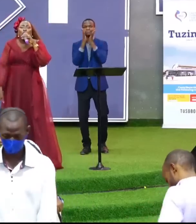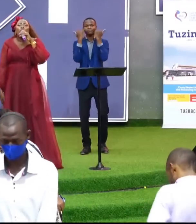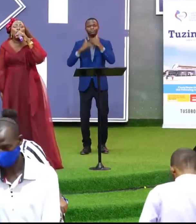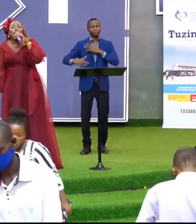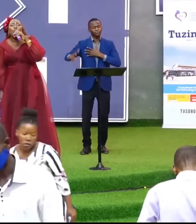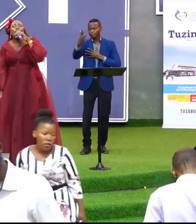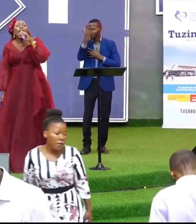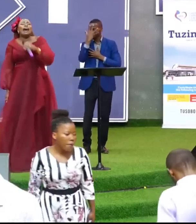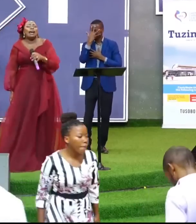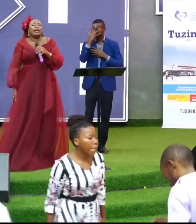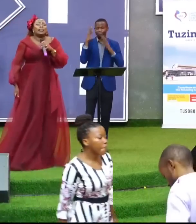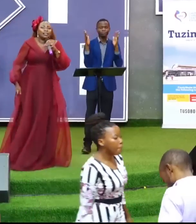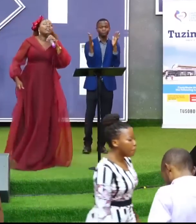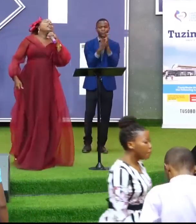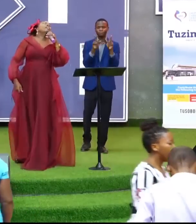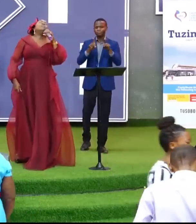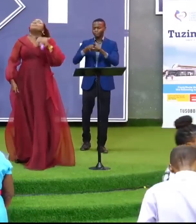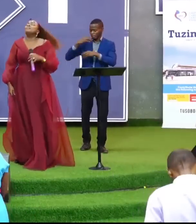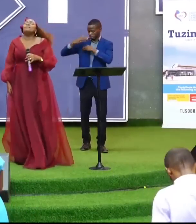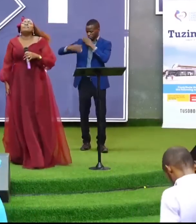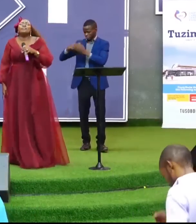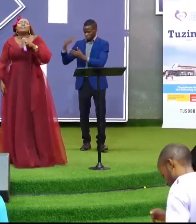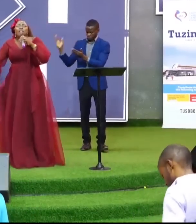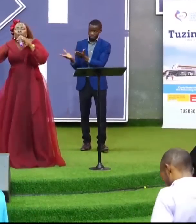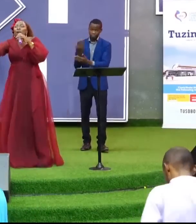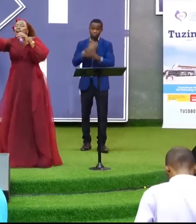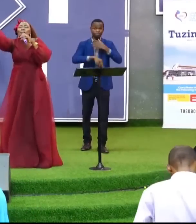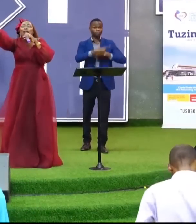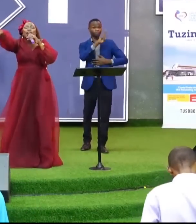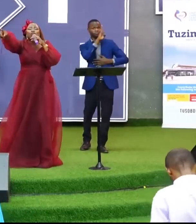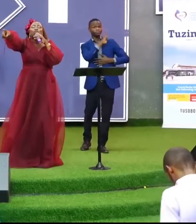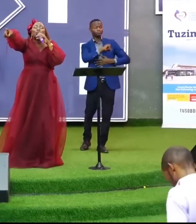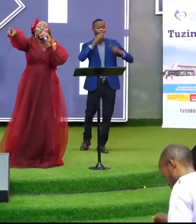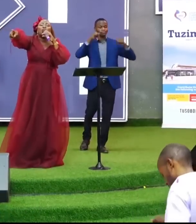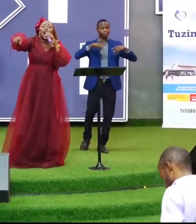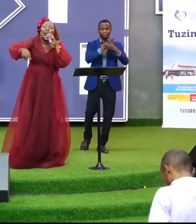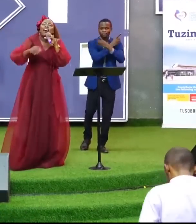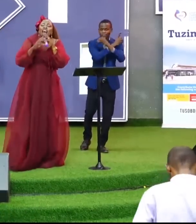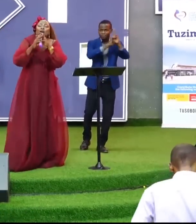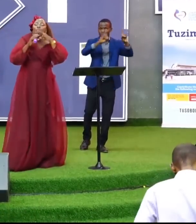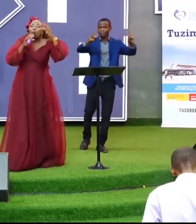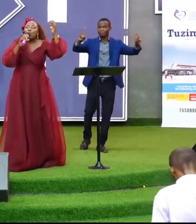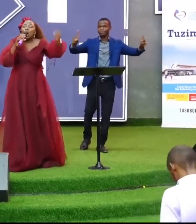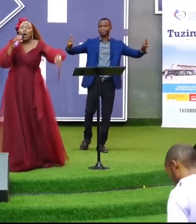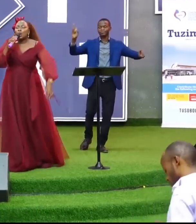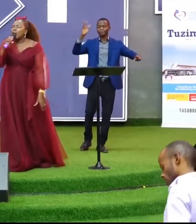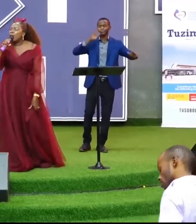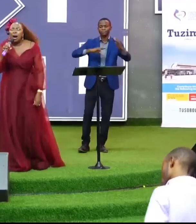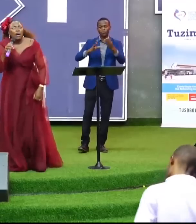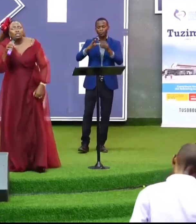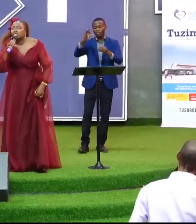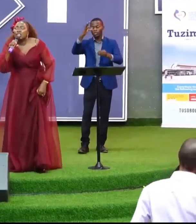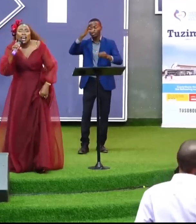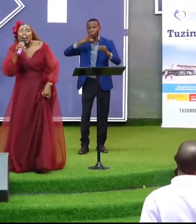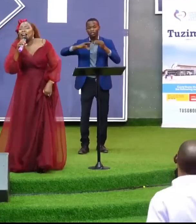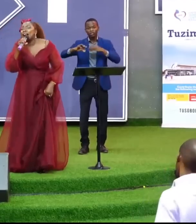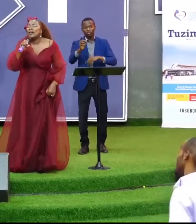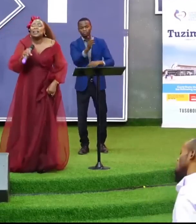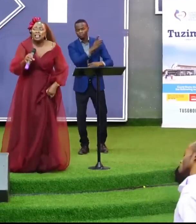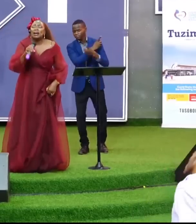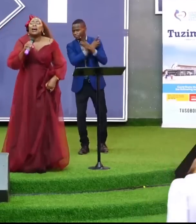chiswala Ili niseche fume Lero Mukama sumululwa Mwayo